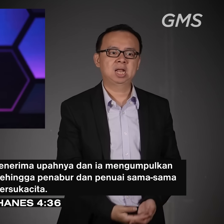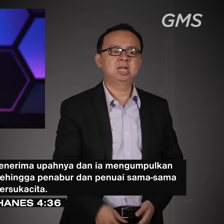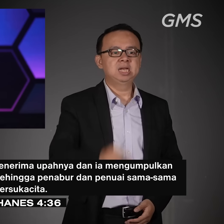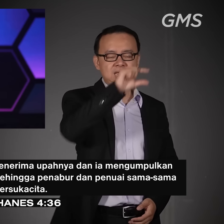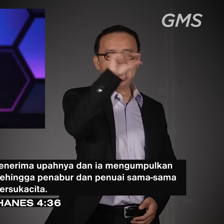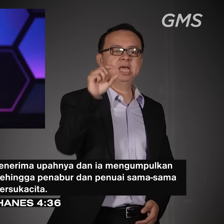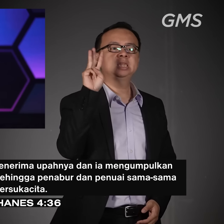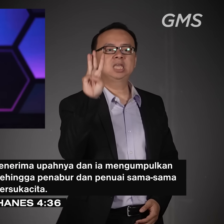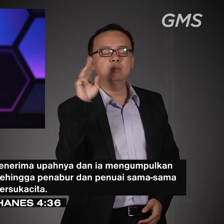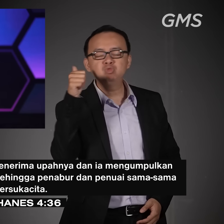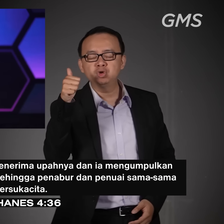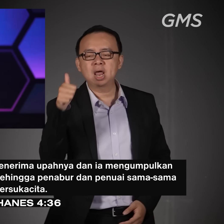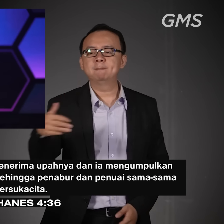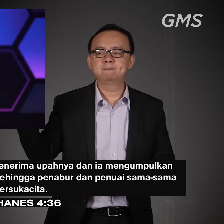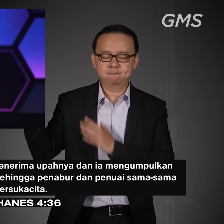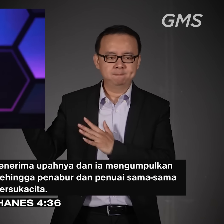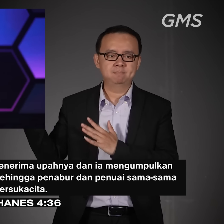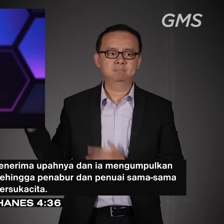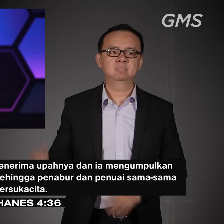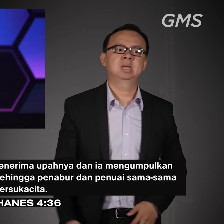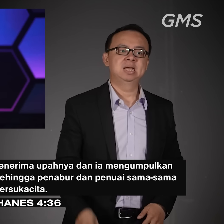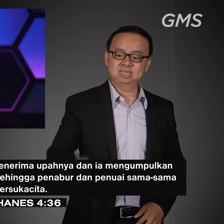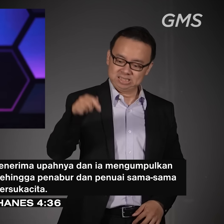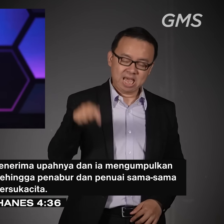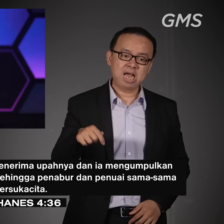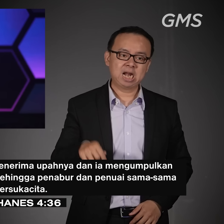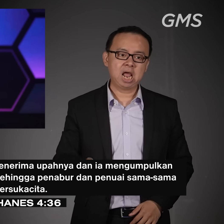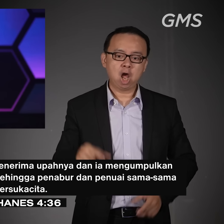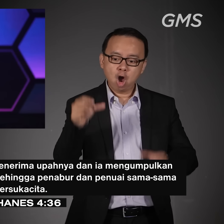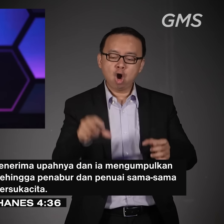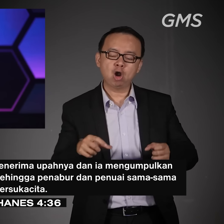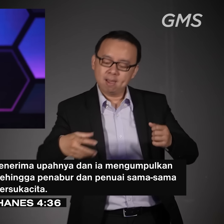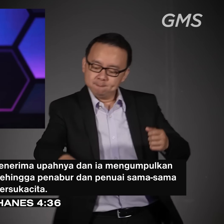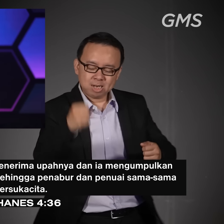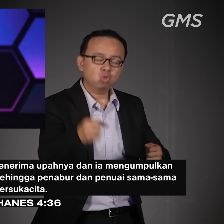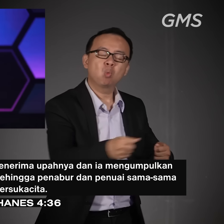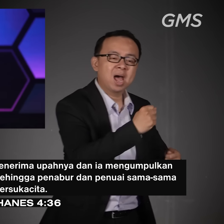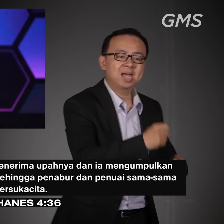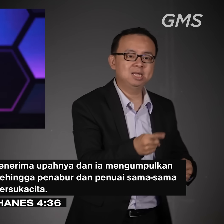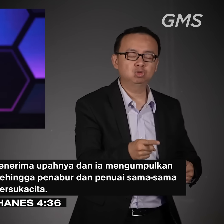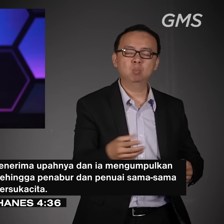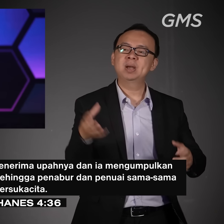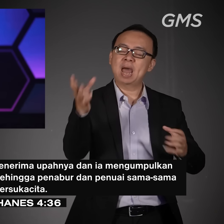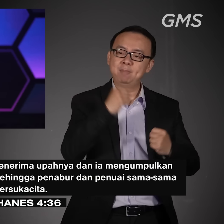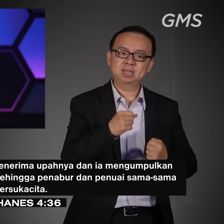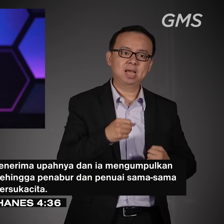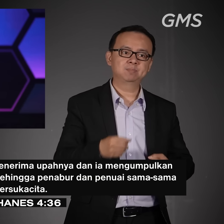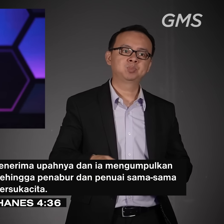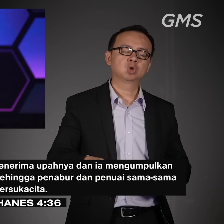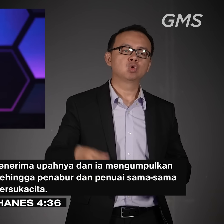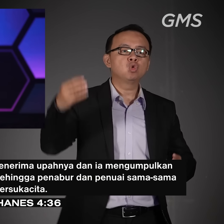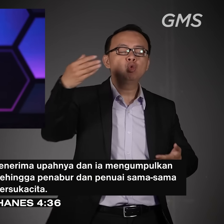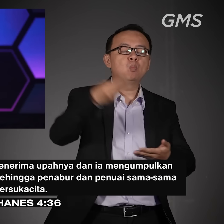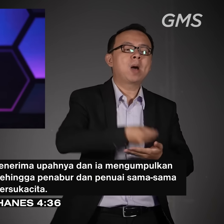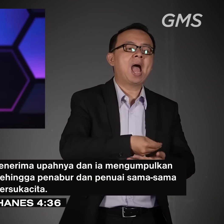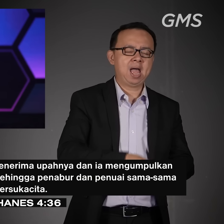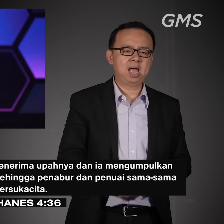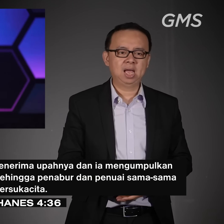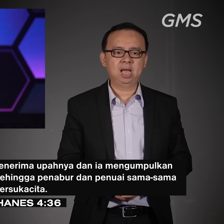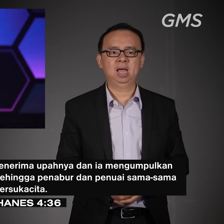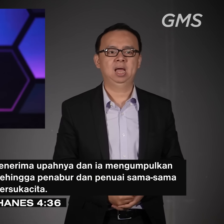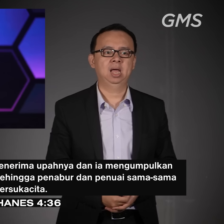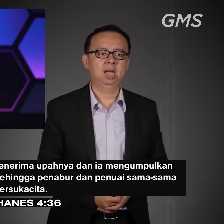Sekarang juga penuai telah menerima upahnya dan ia mengumpulkan buah untuk hidup yang kekal. Sehingga penabur